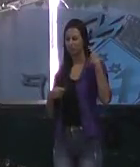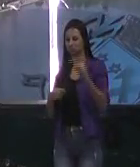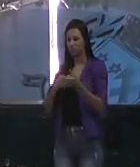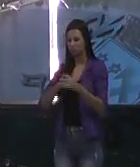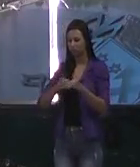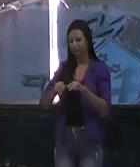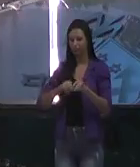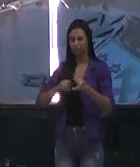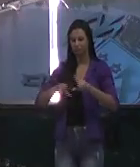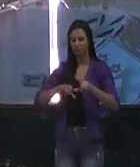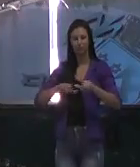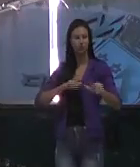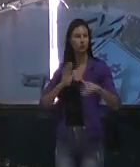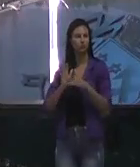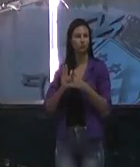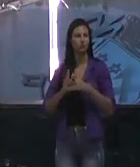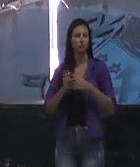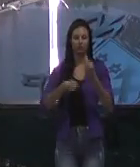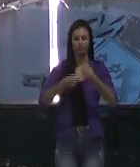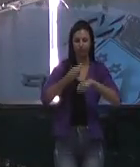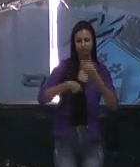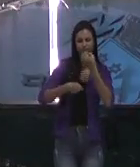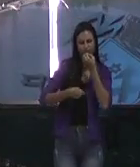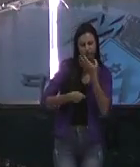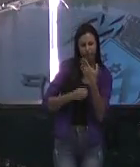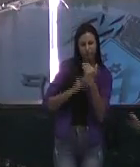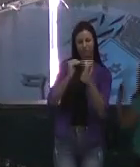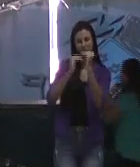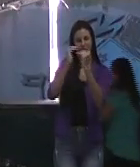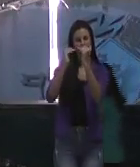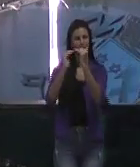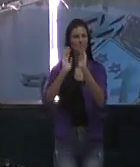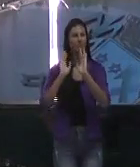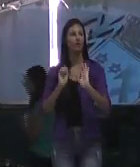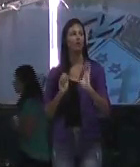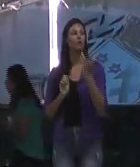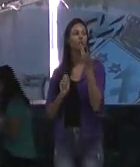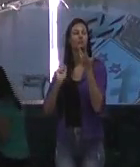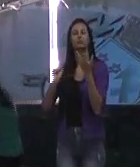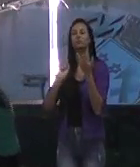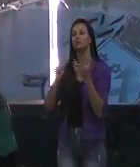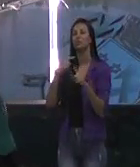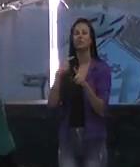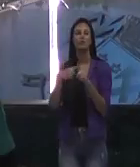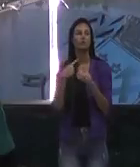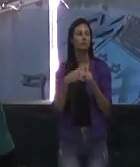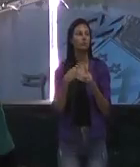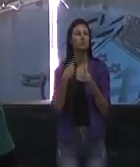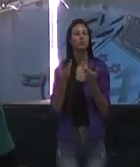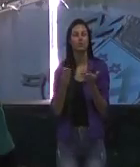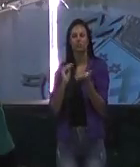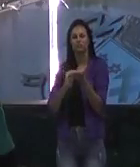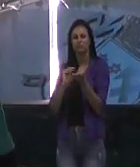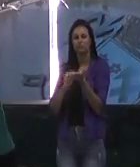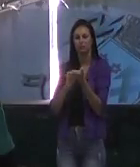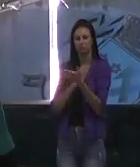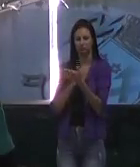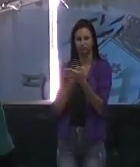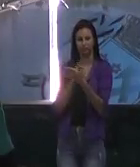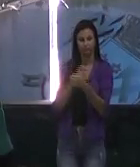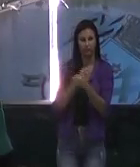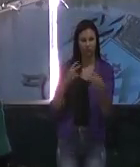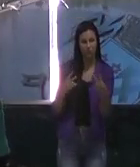ele segue a sua administração. O que acontece nas administrações públicas é os descontínuos. Não